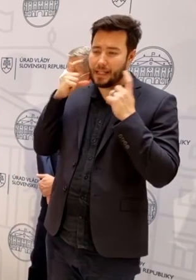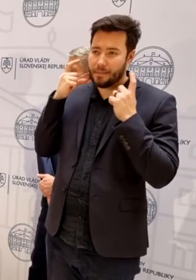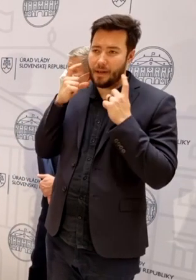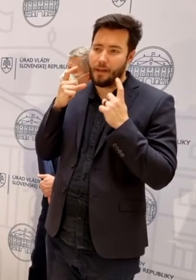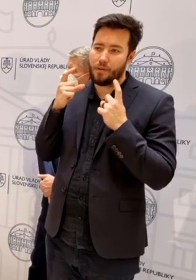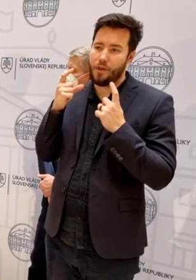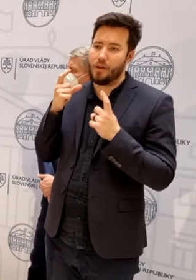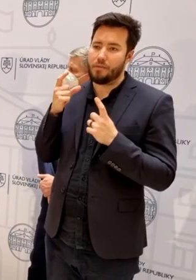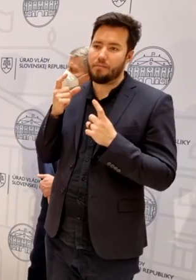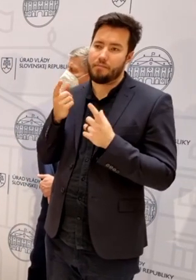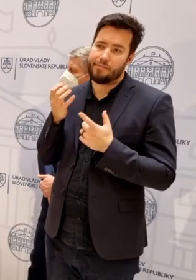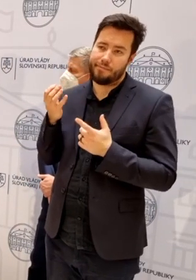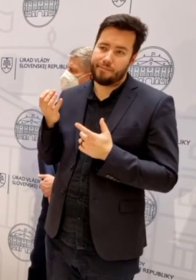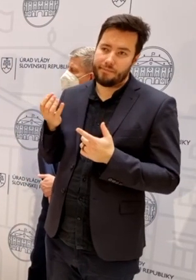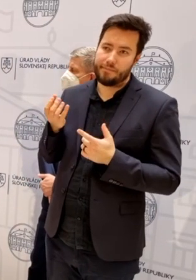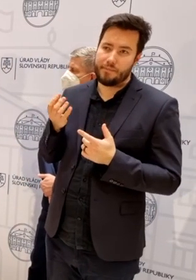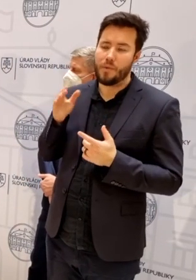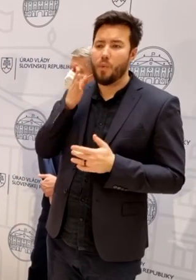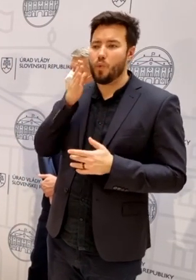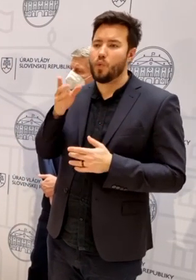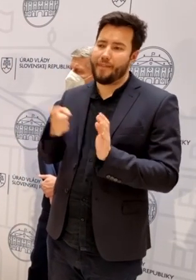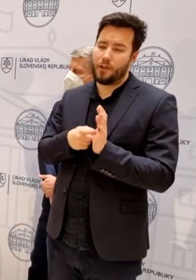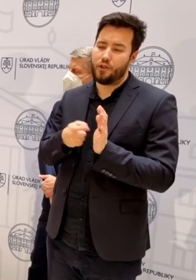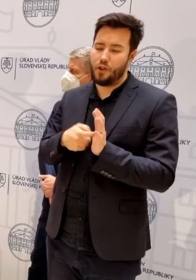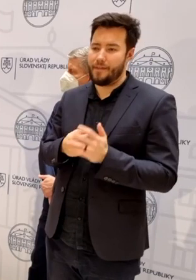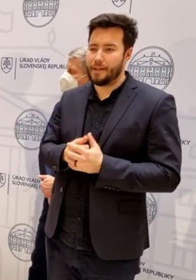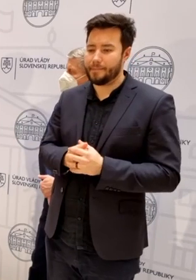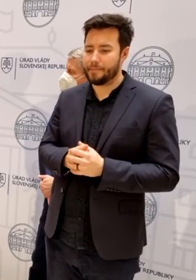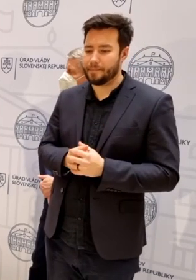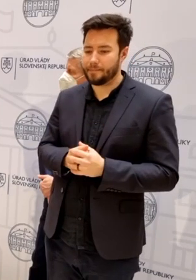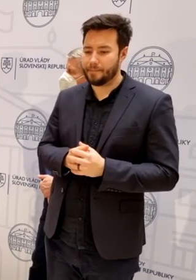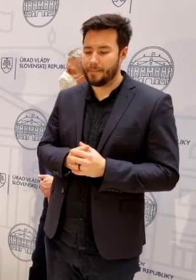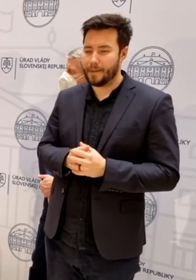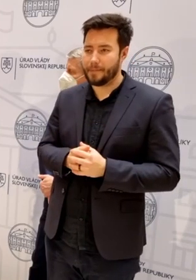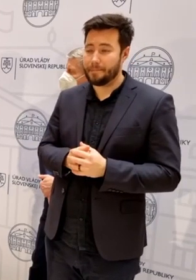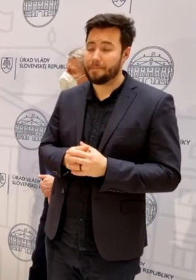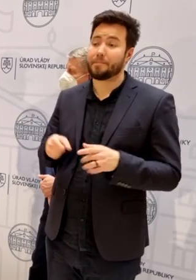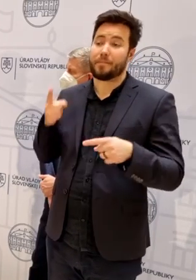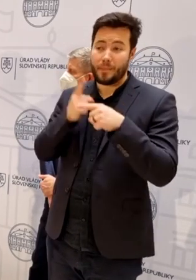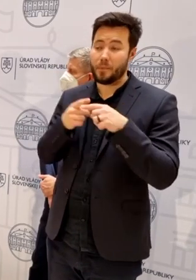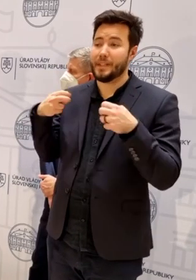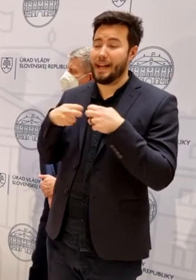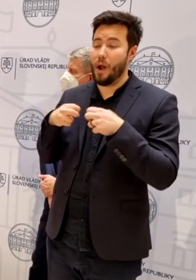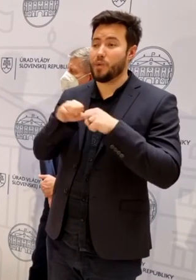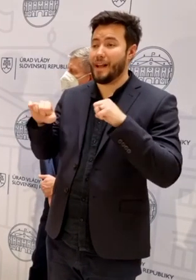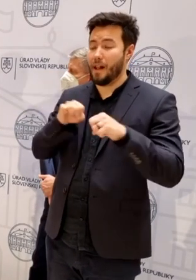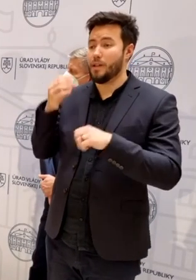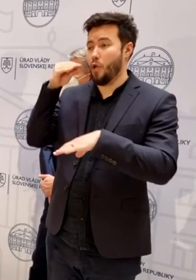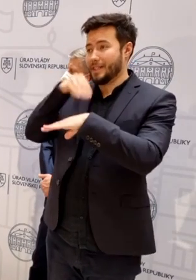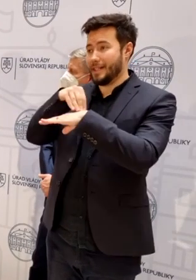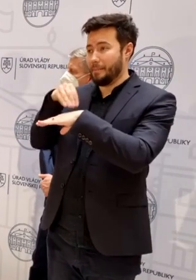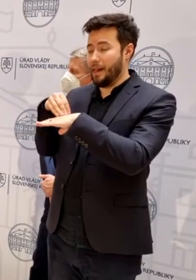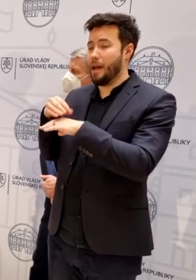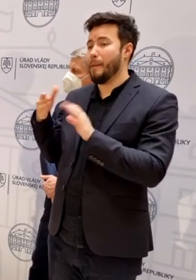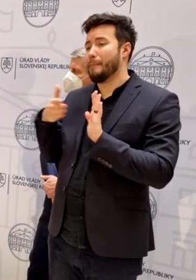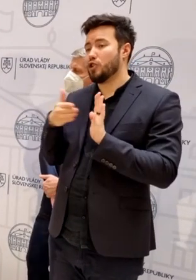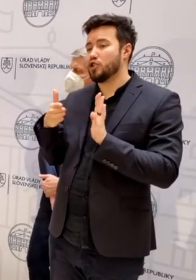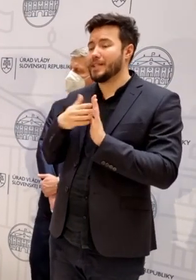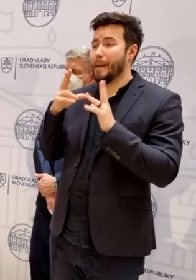nejakú dobu budú určite vyžadované. Zároveň rakúska vláda avizovala, že v priebehu marca by